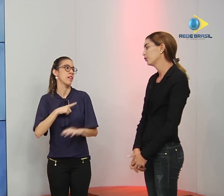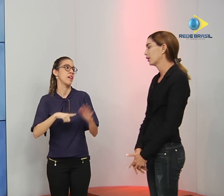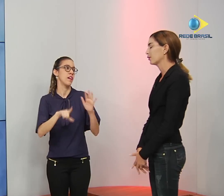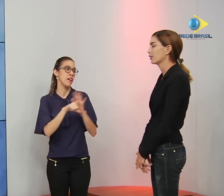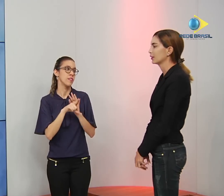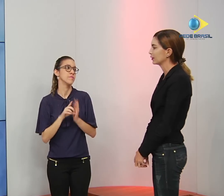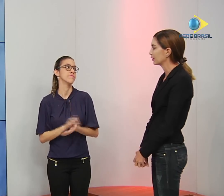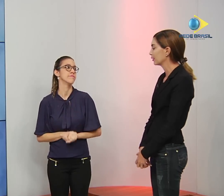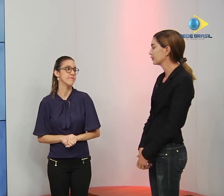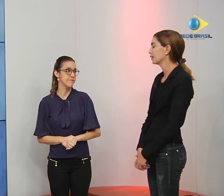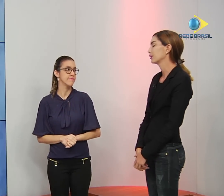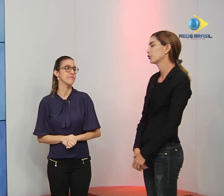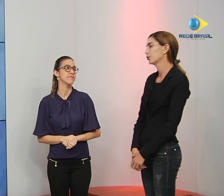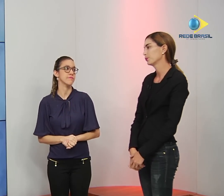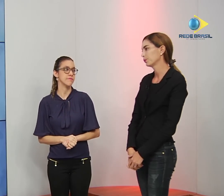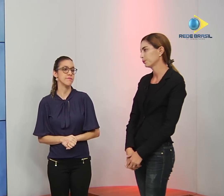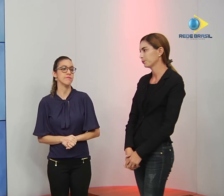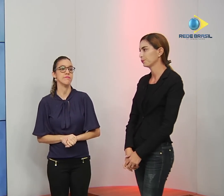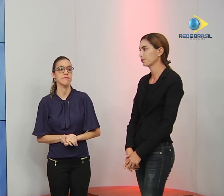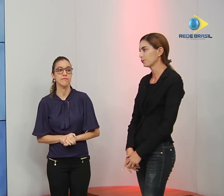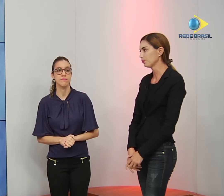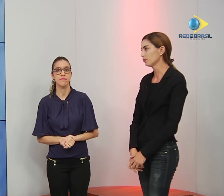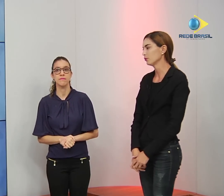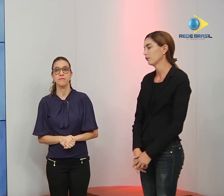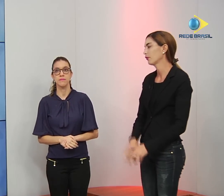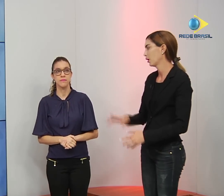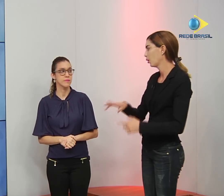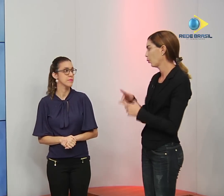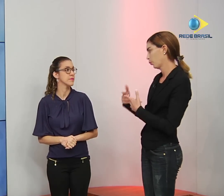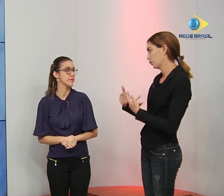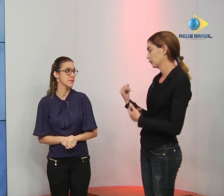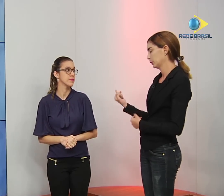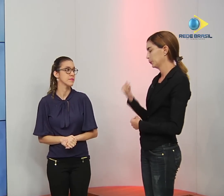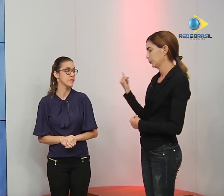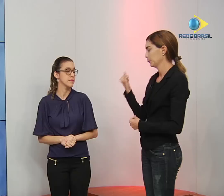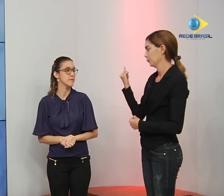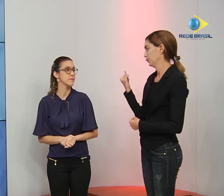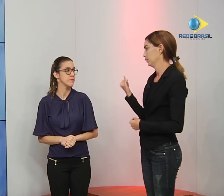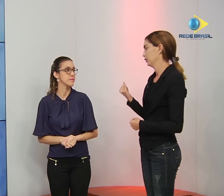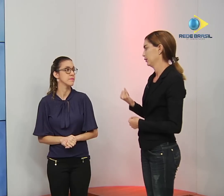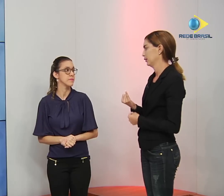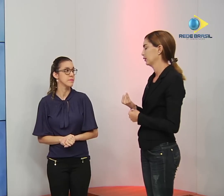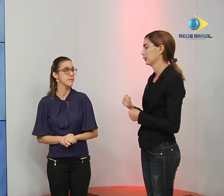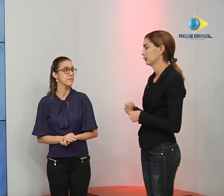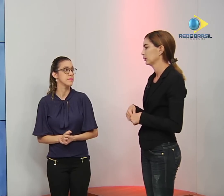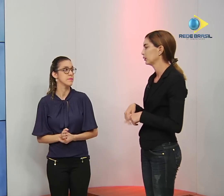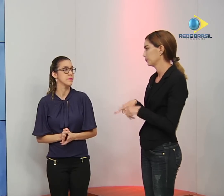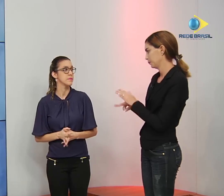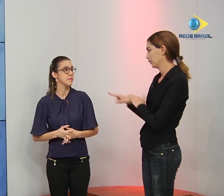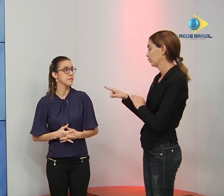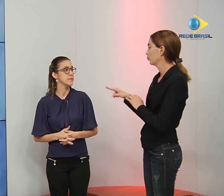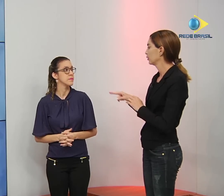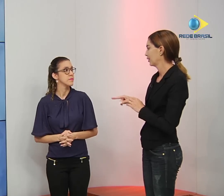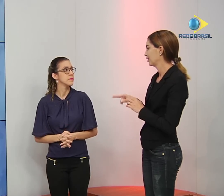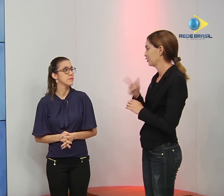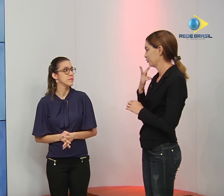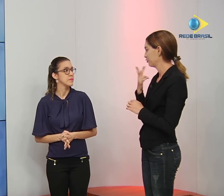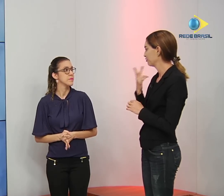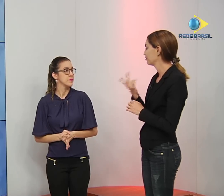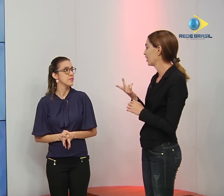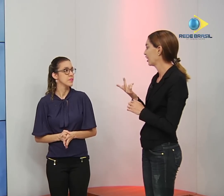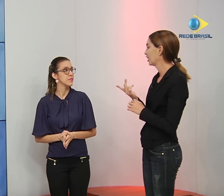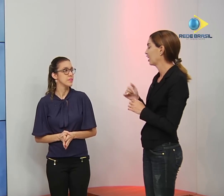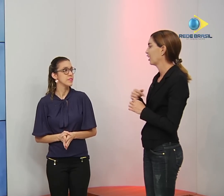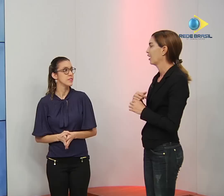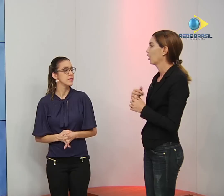10.436. E uma coisa importante também, eu queria ainda perguntar à Roberta, justamente a gente falou aqui, você falou